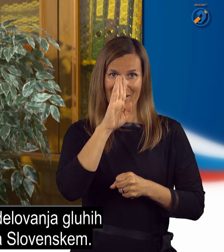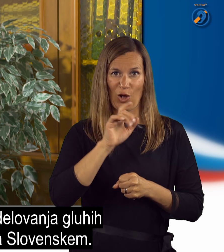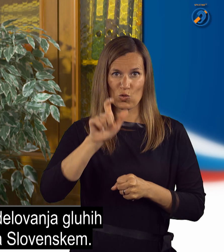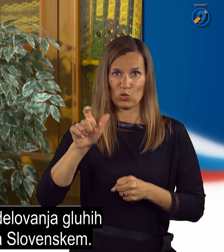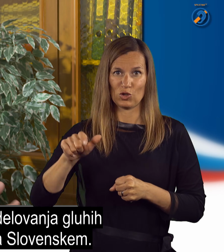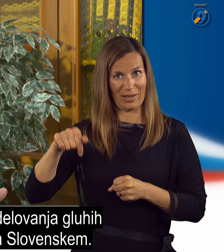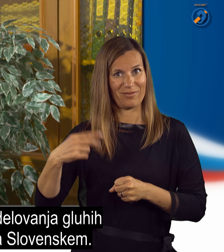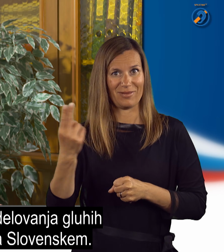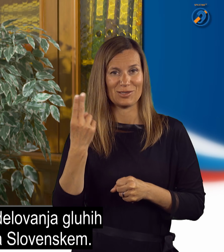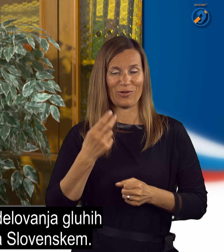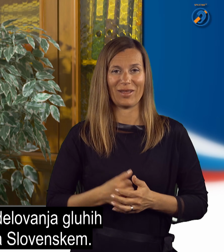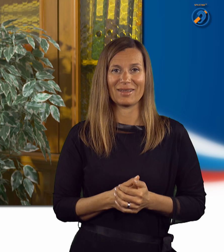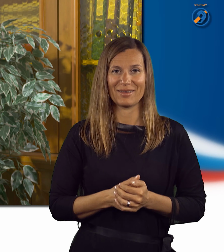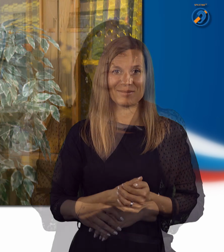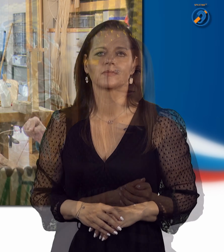na Slovenskem.